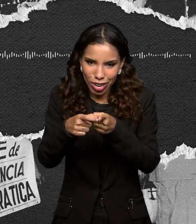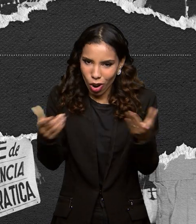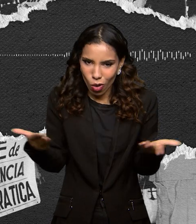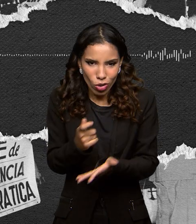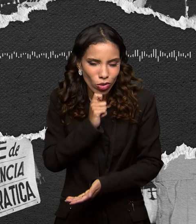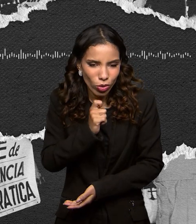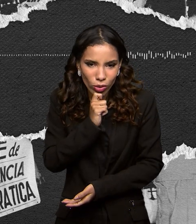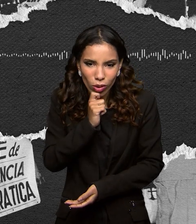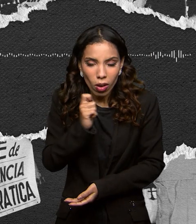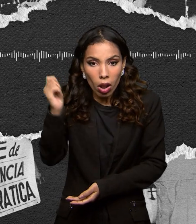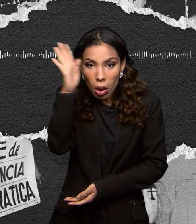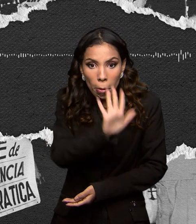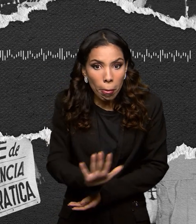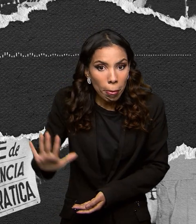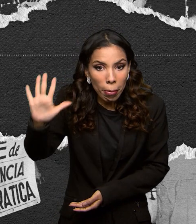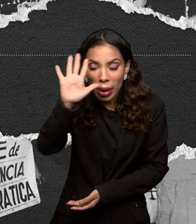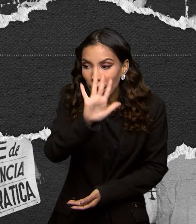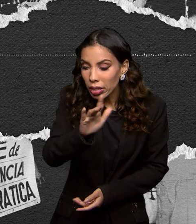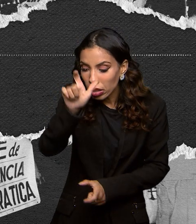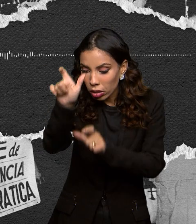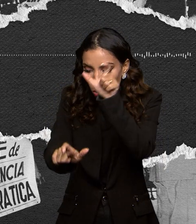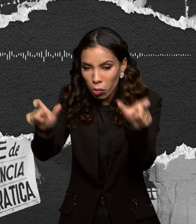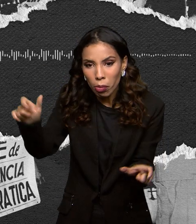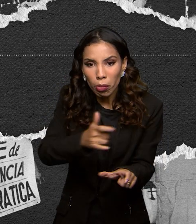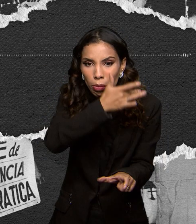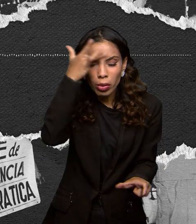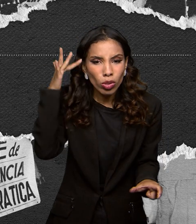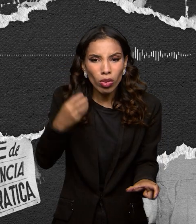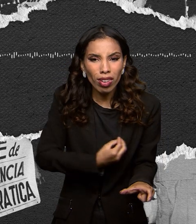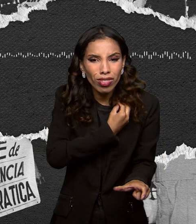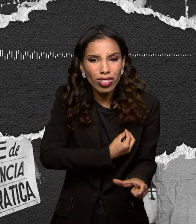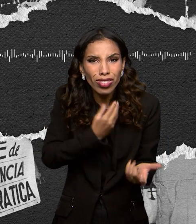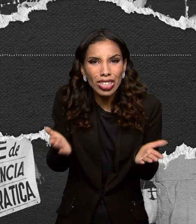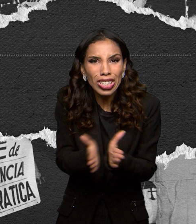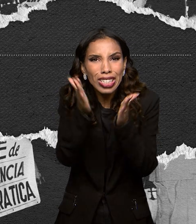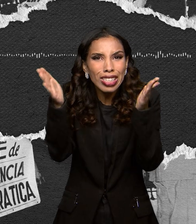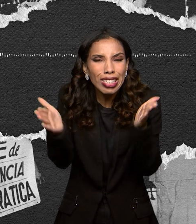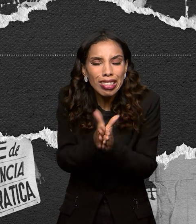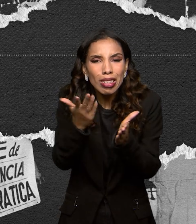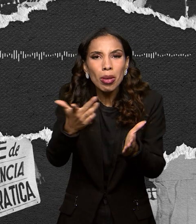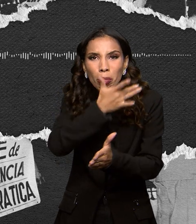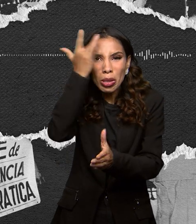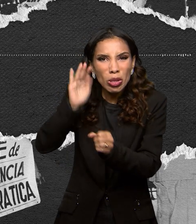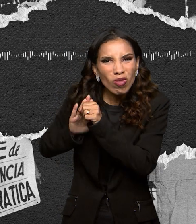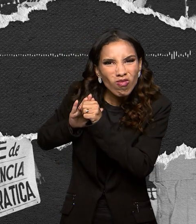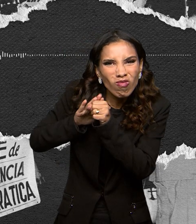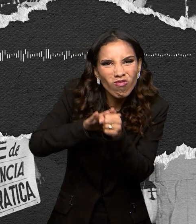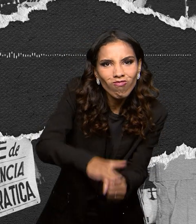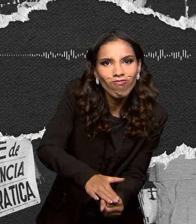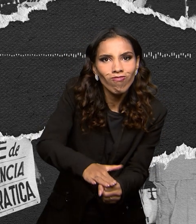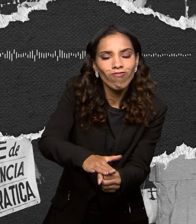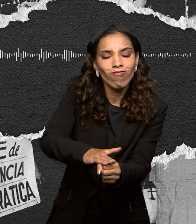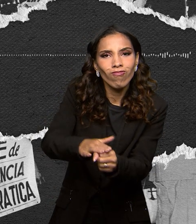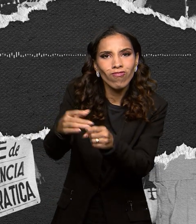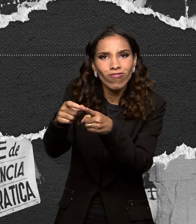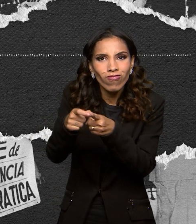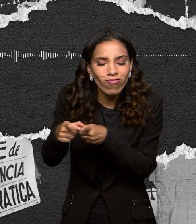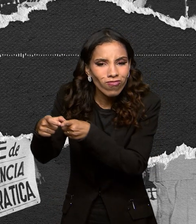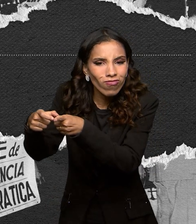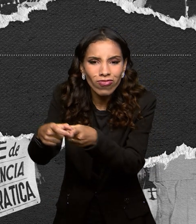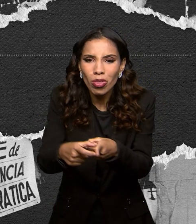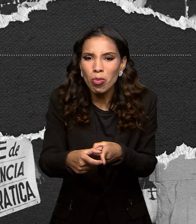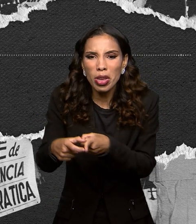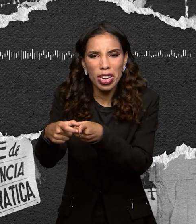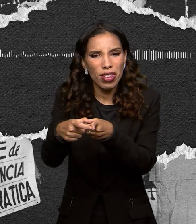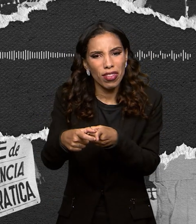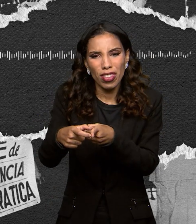maneira muito longe do ideal, né? As pessoas são oprimidas e foram ocupando a periferia das grandes